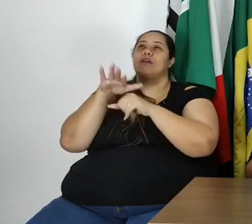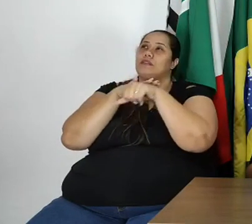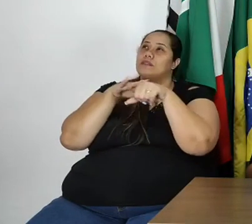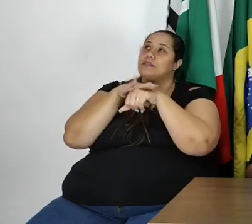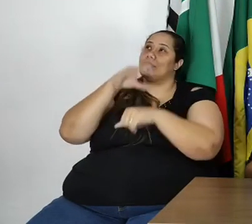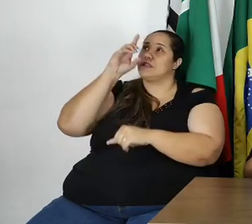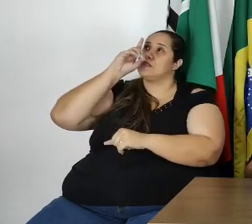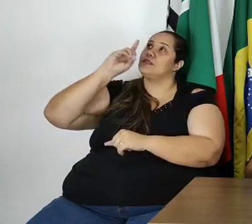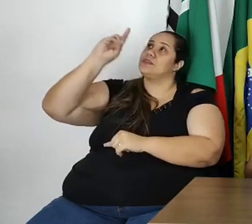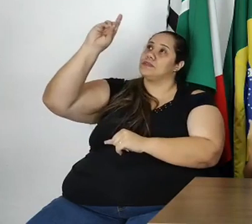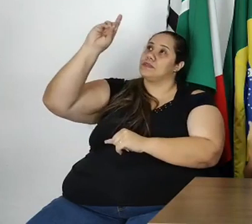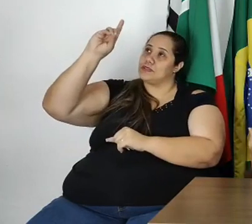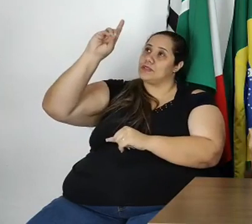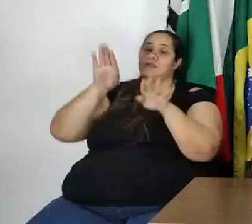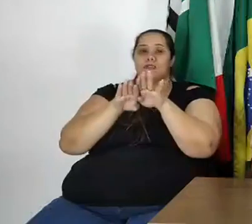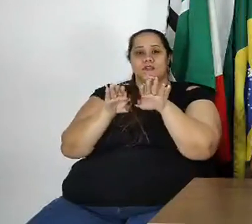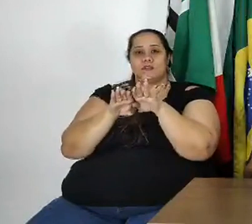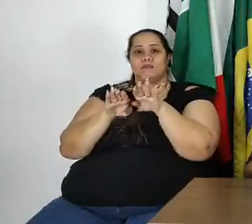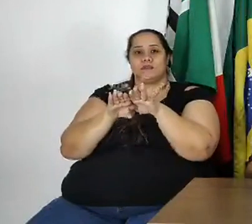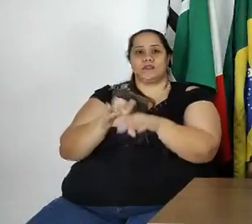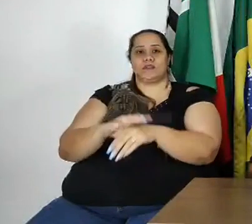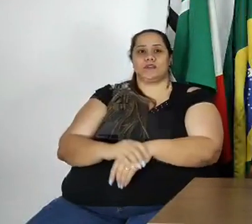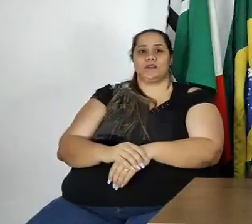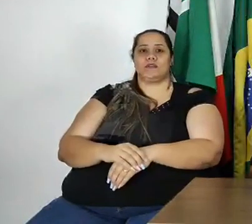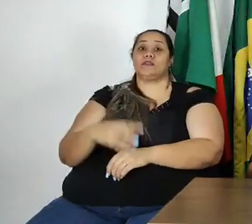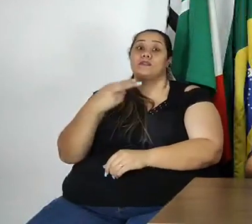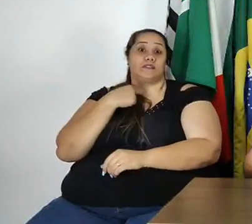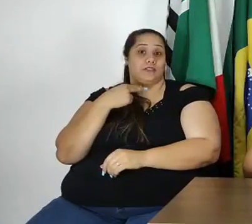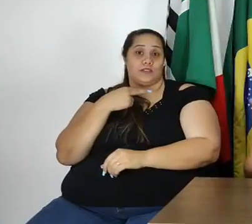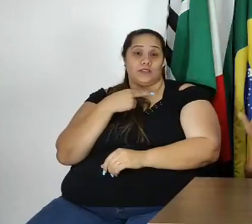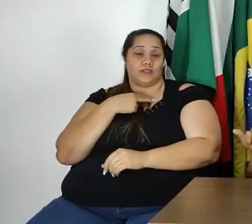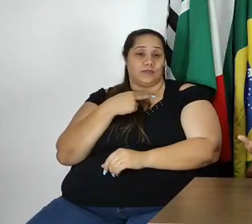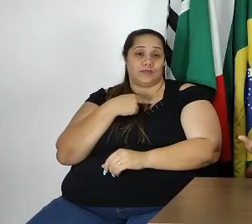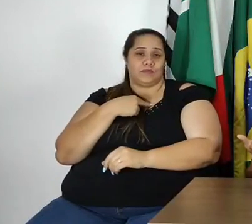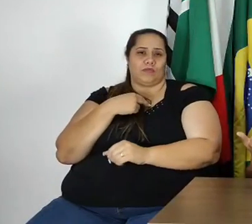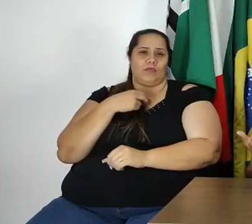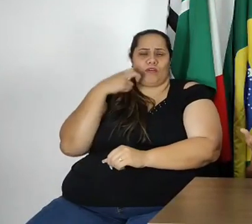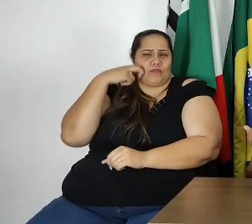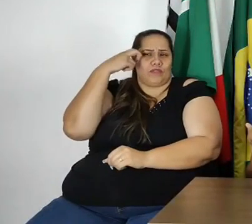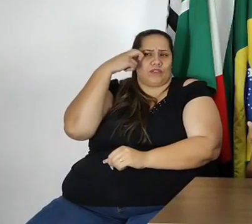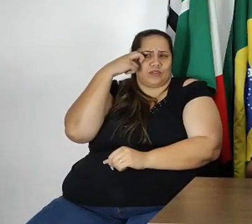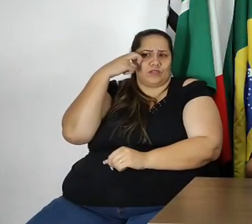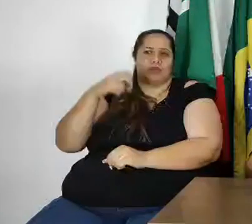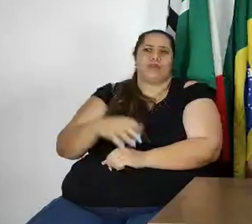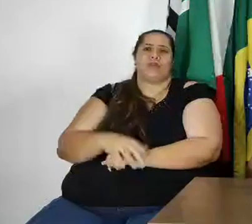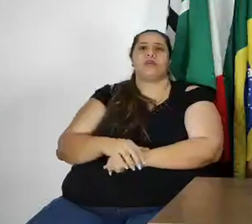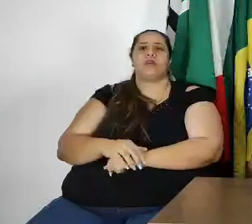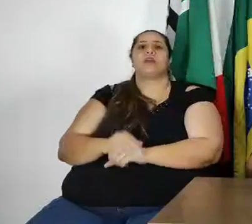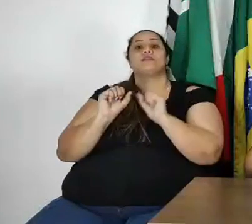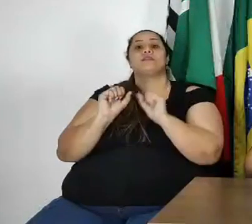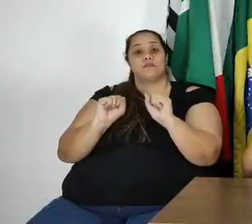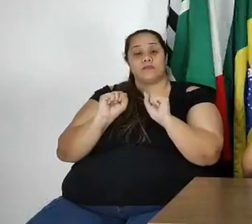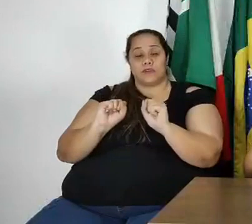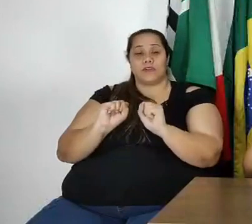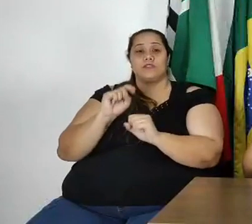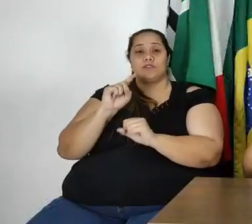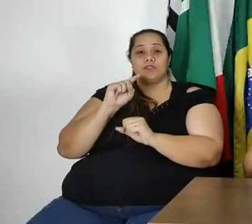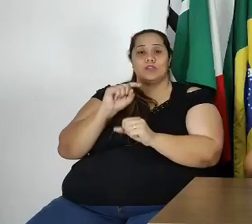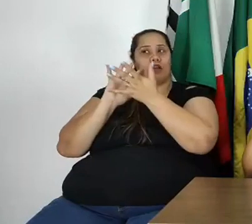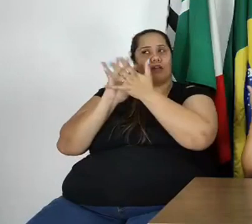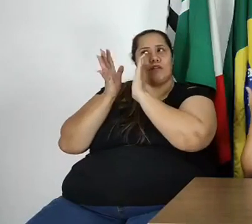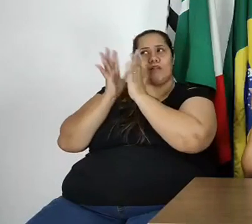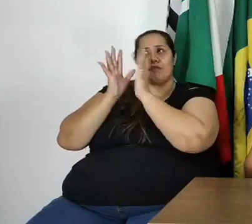sua mente para conversar com Deus. Não tenha vergonha de fazer sinais nos ônibus, porque o mais